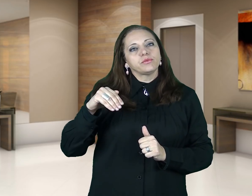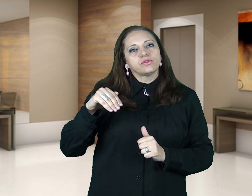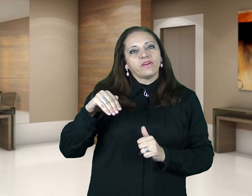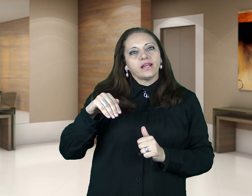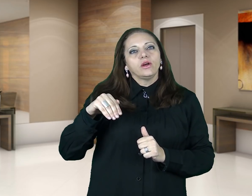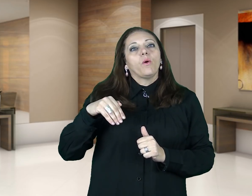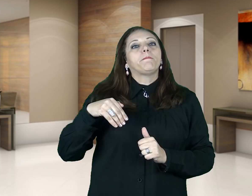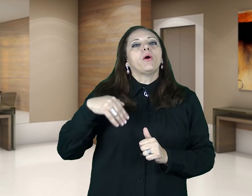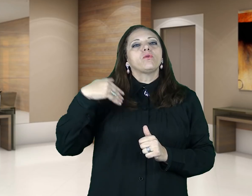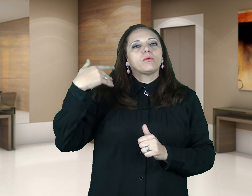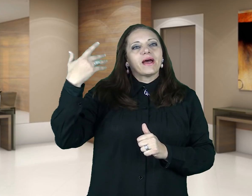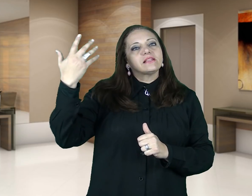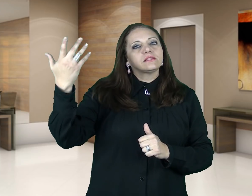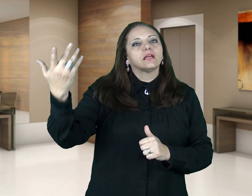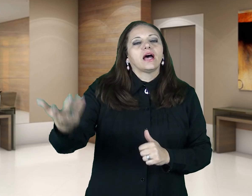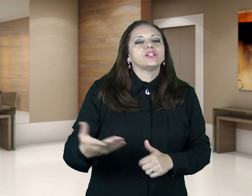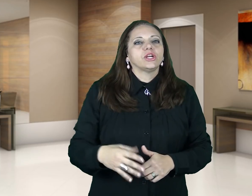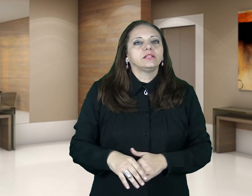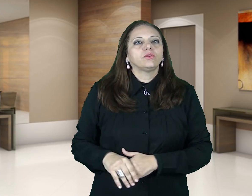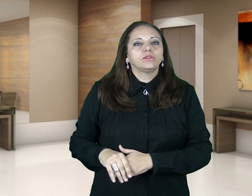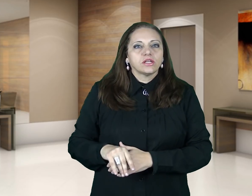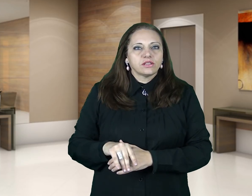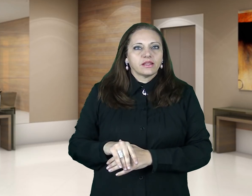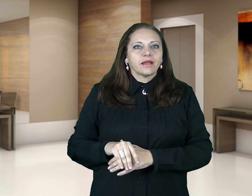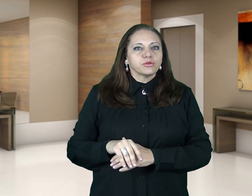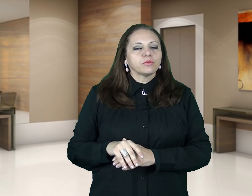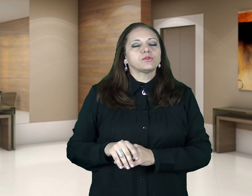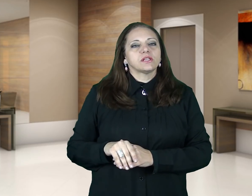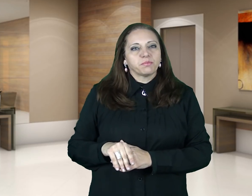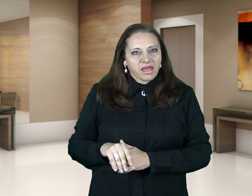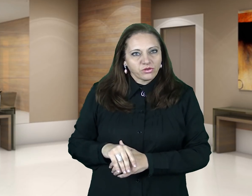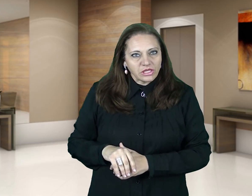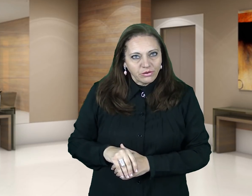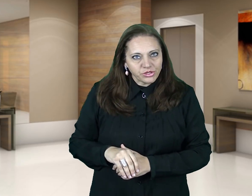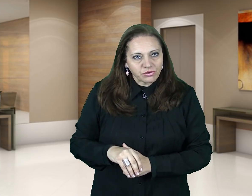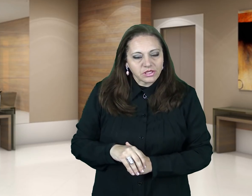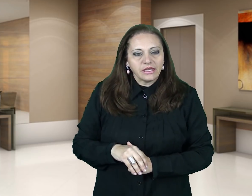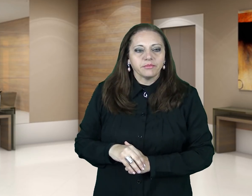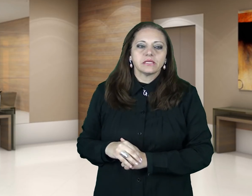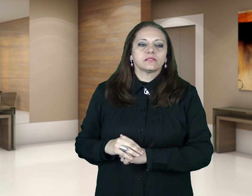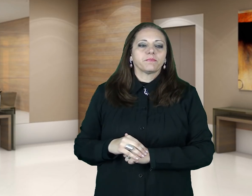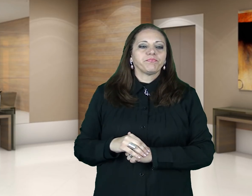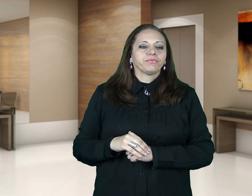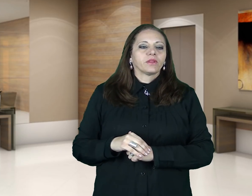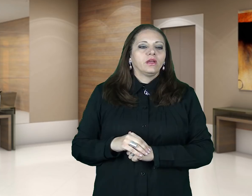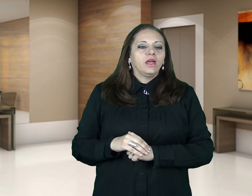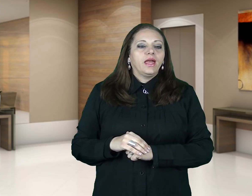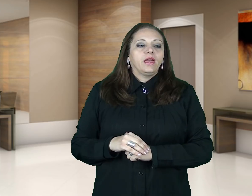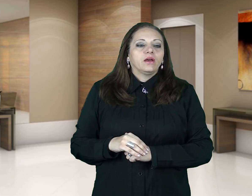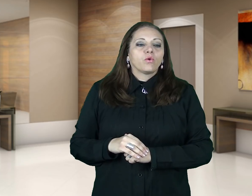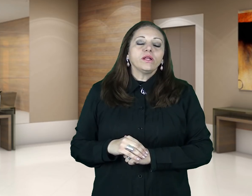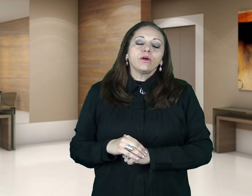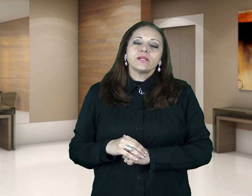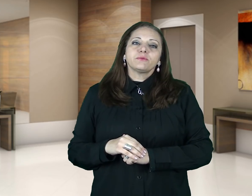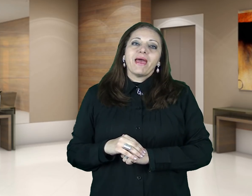poderemos ver um pouco mais adiante quando nós tratarmos sobre os aspectos linguísticos da Libras. Quanto ao